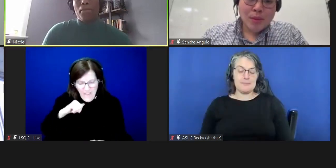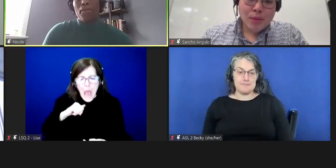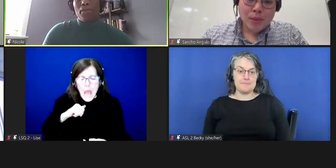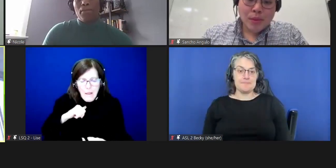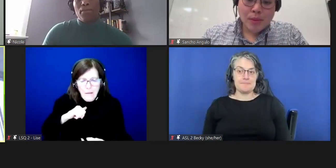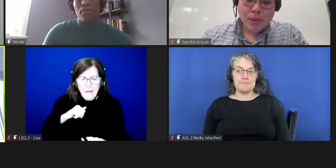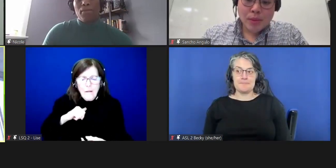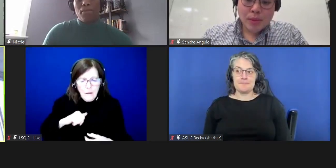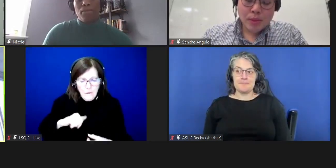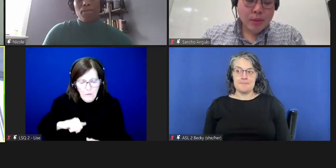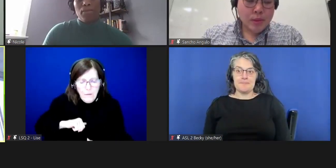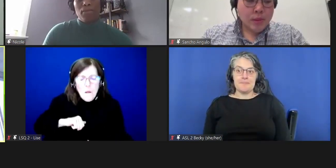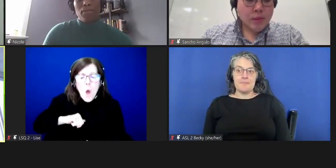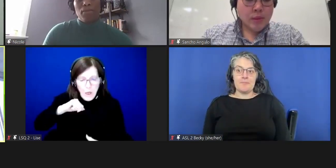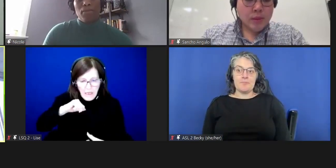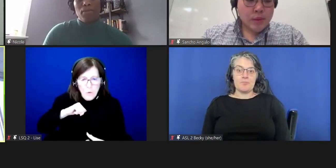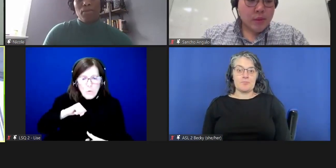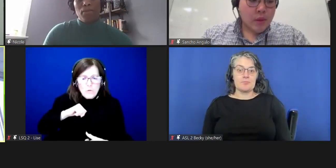qui est dans cette situation.